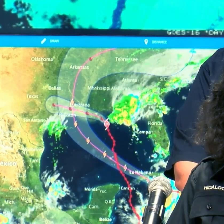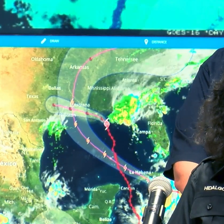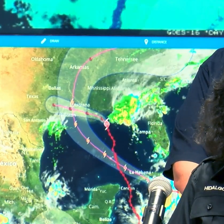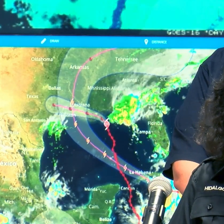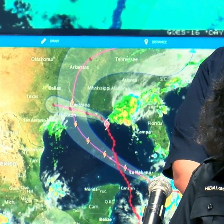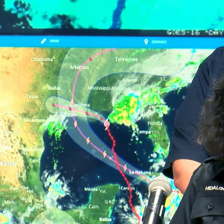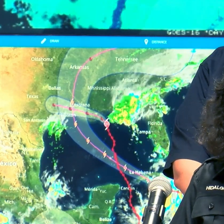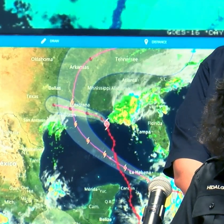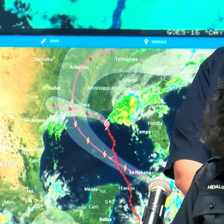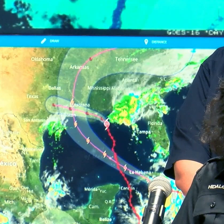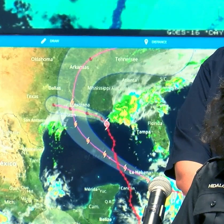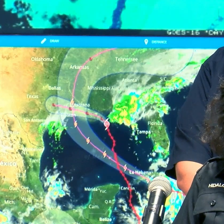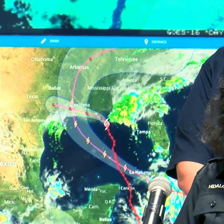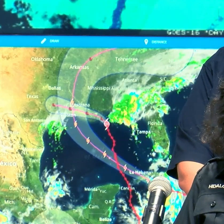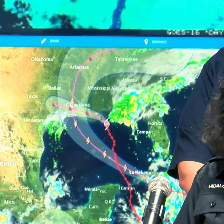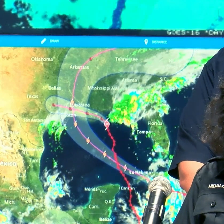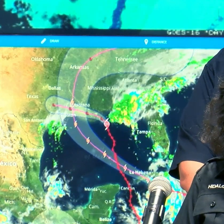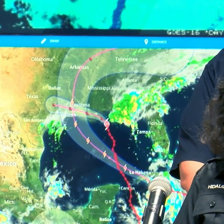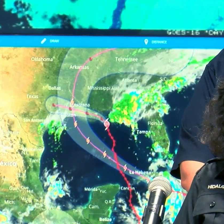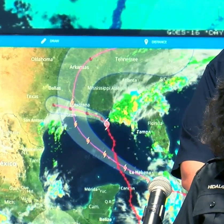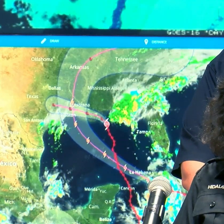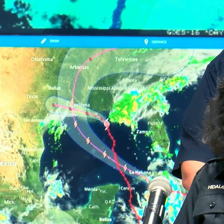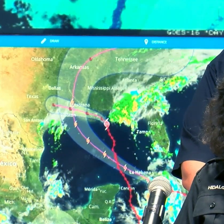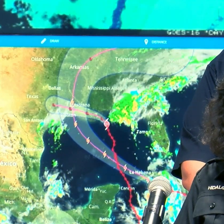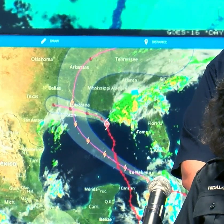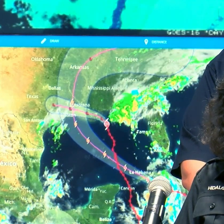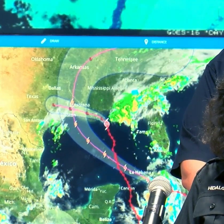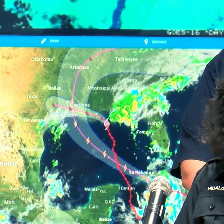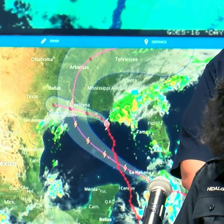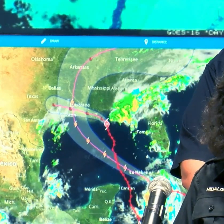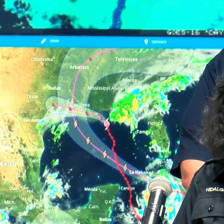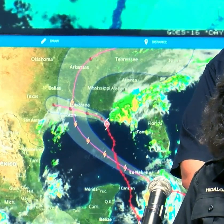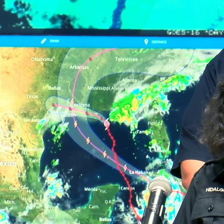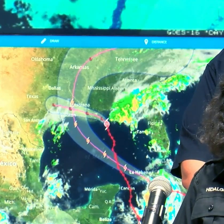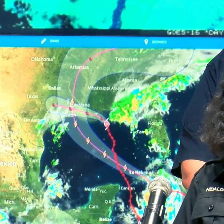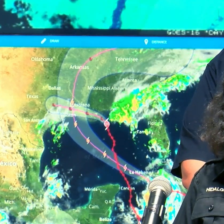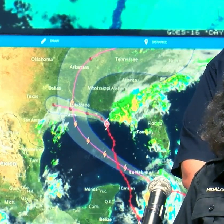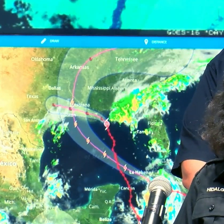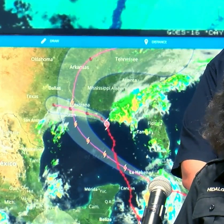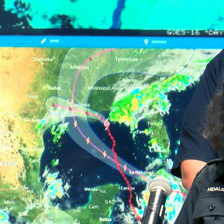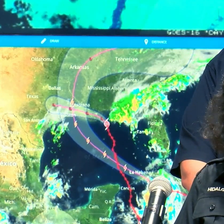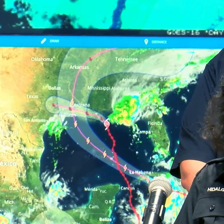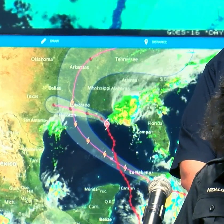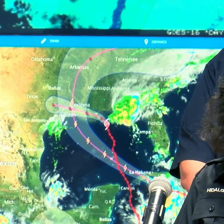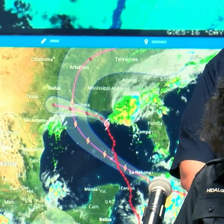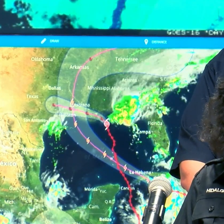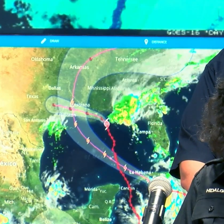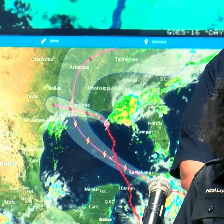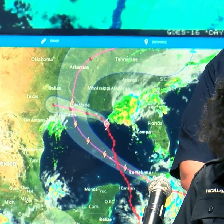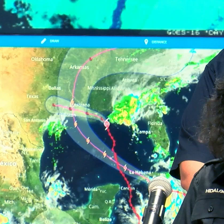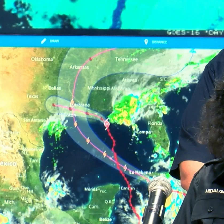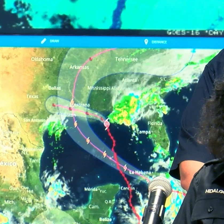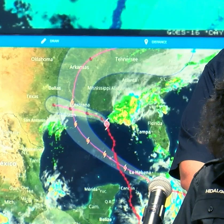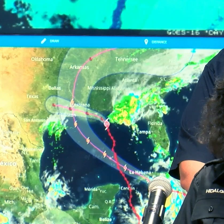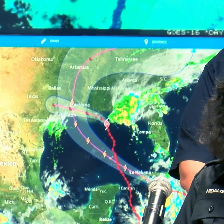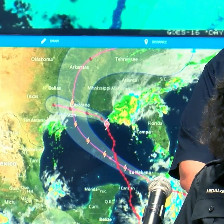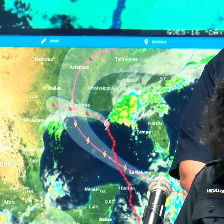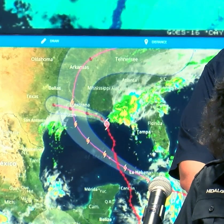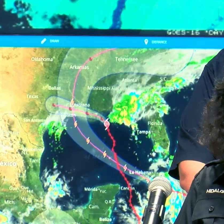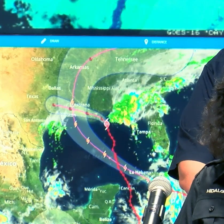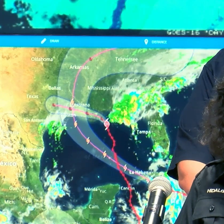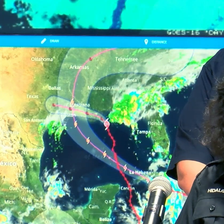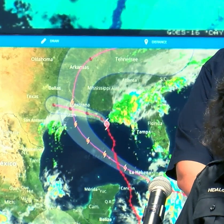favor, asegúrese que tenga lleno el tanque de gasolina para su auto, que tenga suficientes necesidades en su casa, que